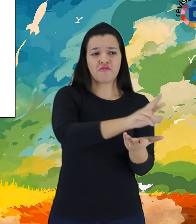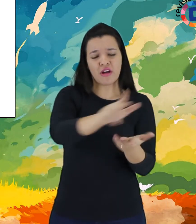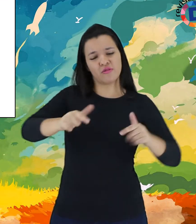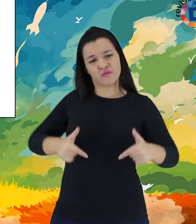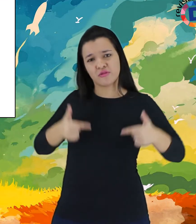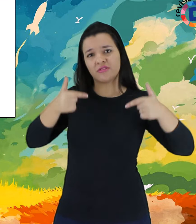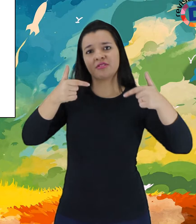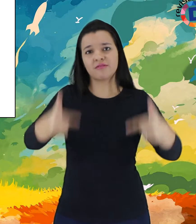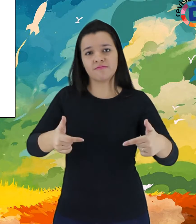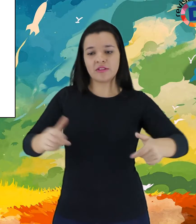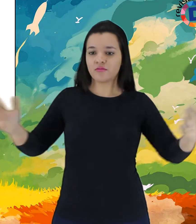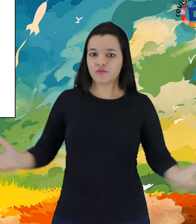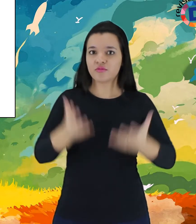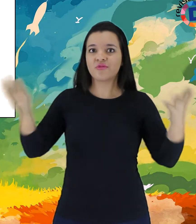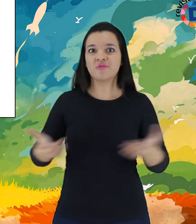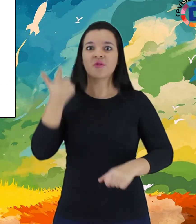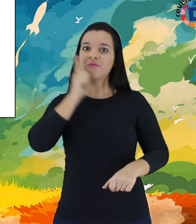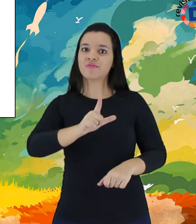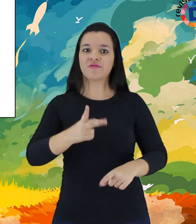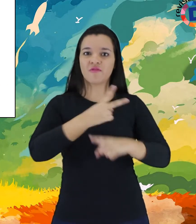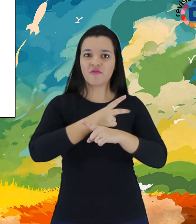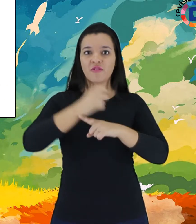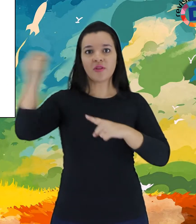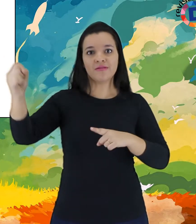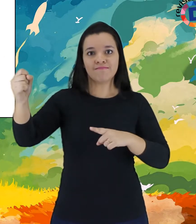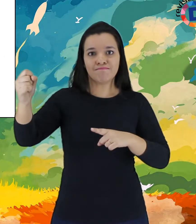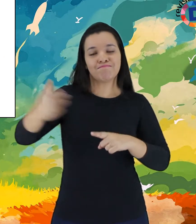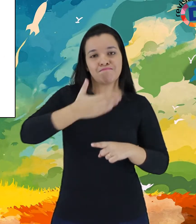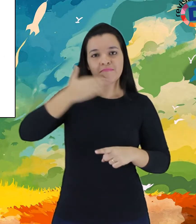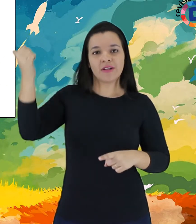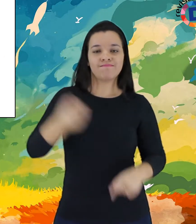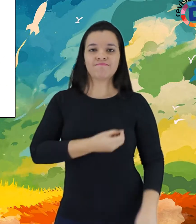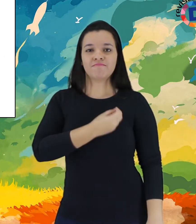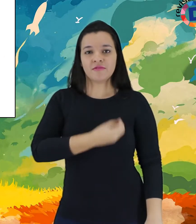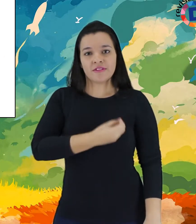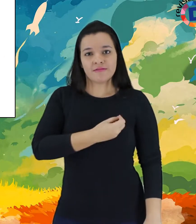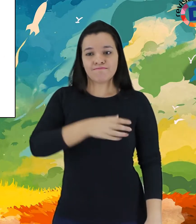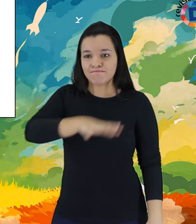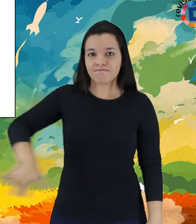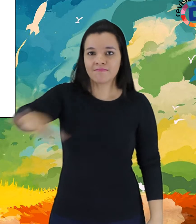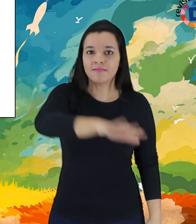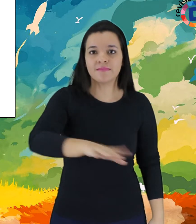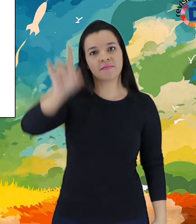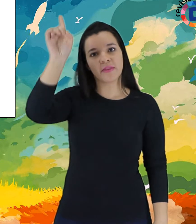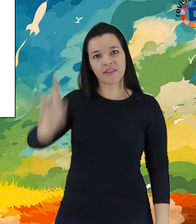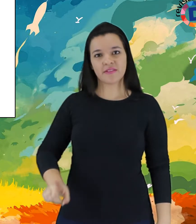que incentivaram as conquistas e melhores oportunidades às pessoas com deficiência.